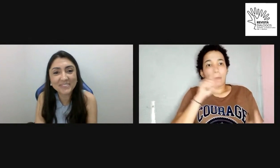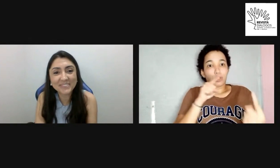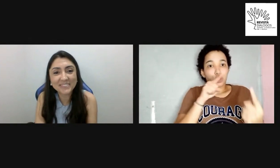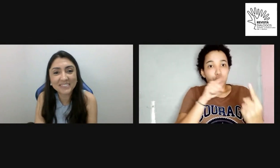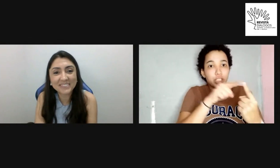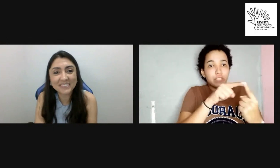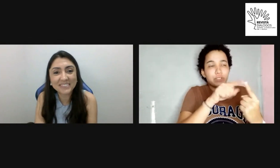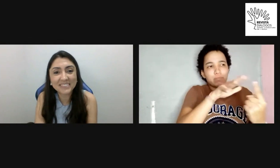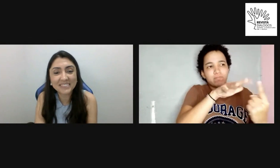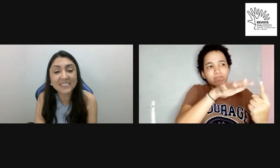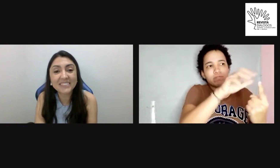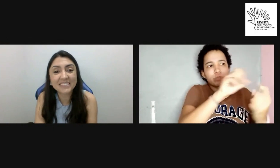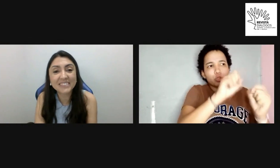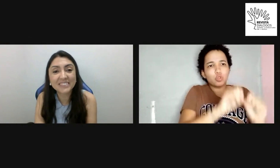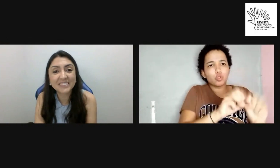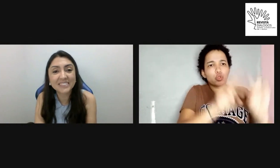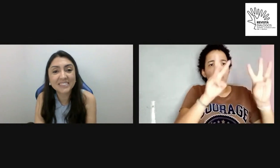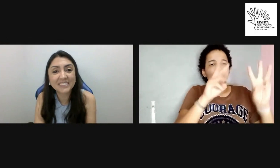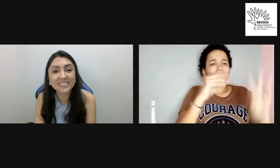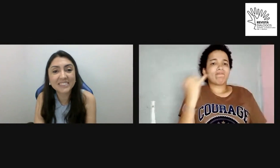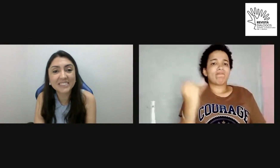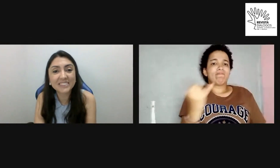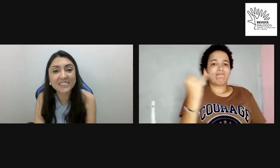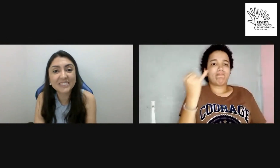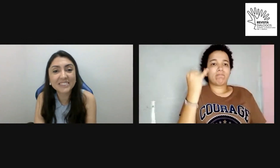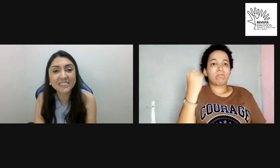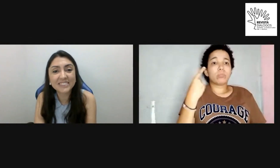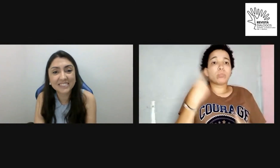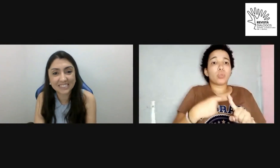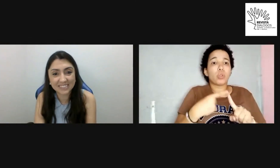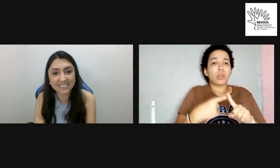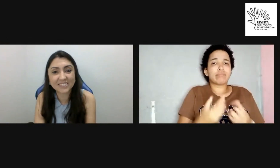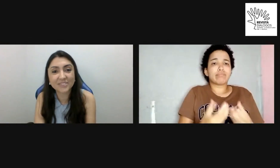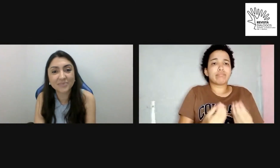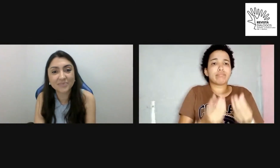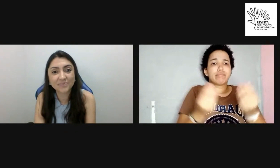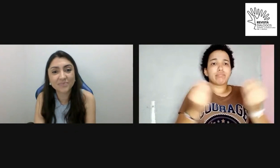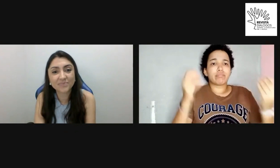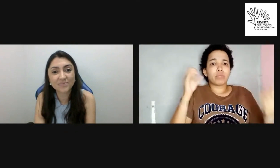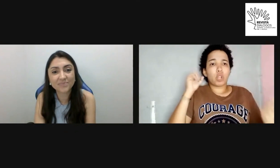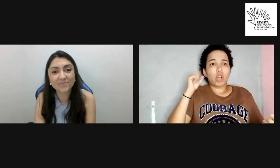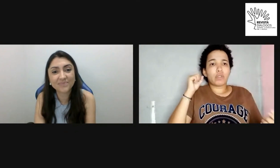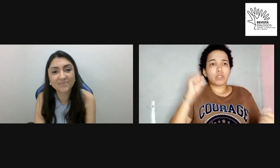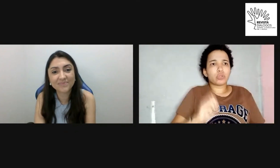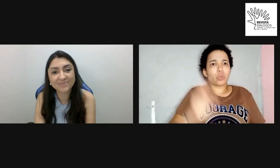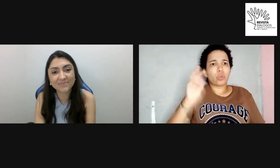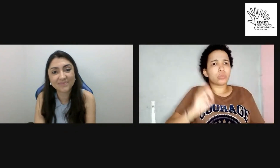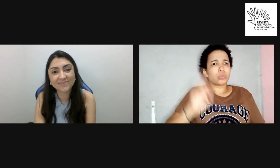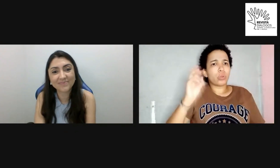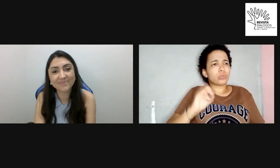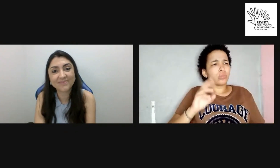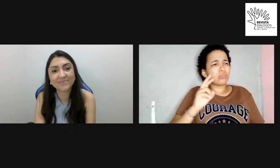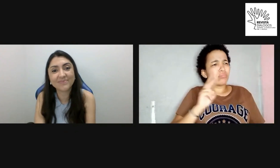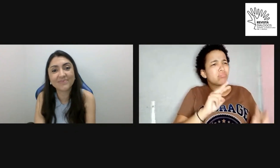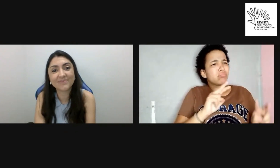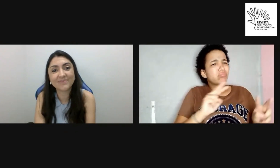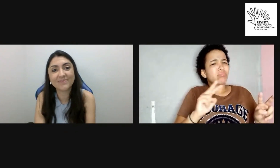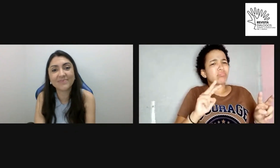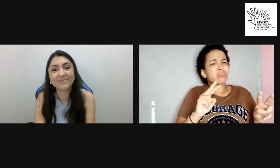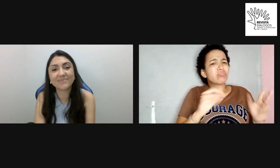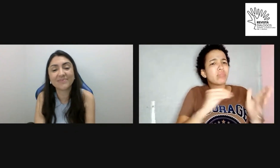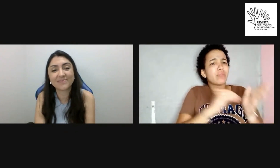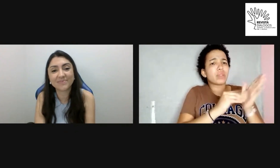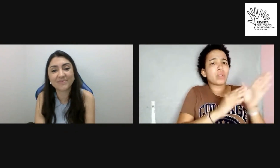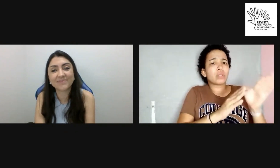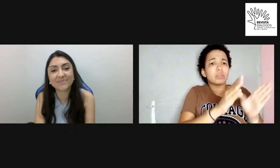Meu objetivo com os espetáculos é muito importante, porque há muitos ouvintes que vão aos